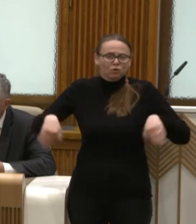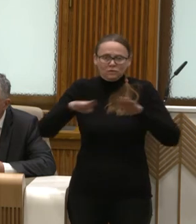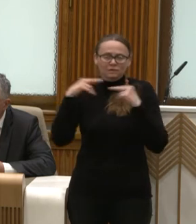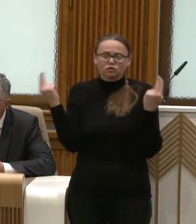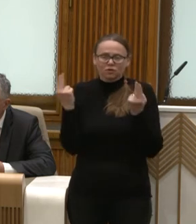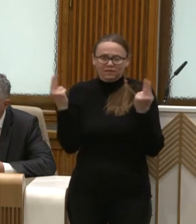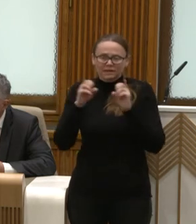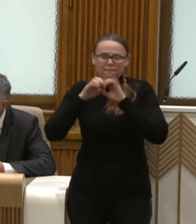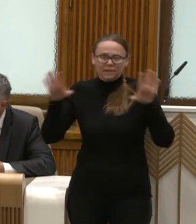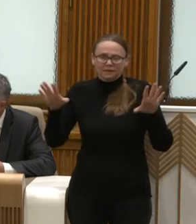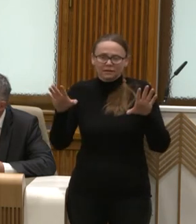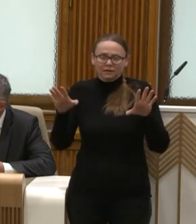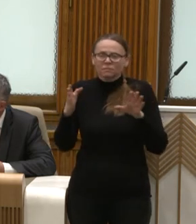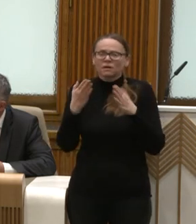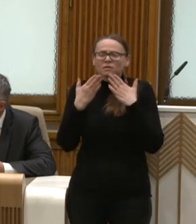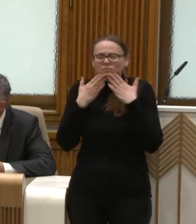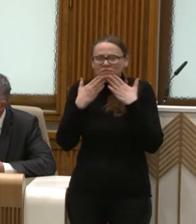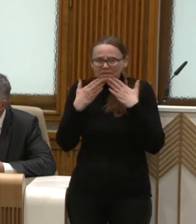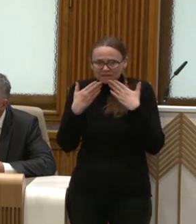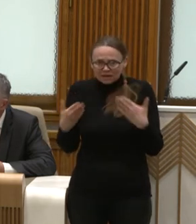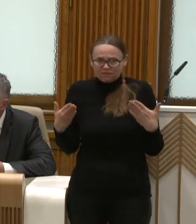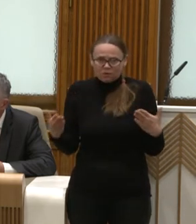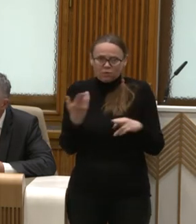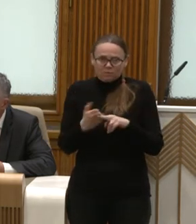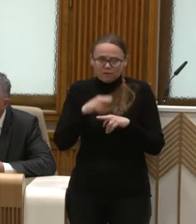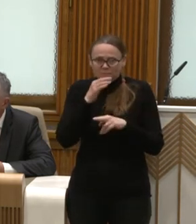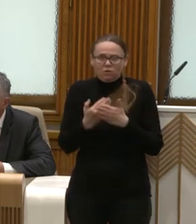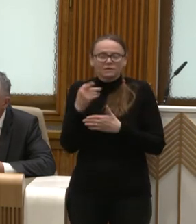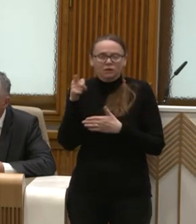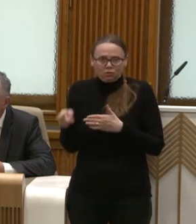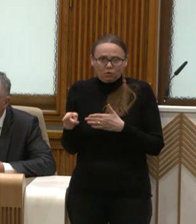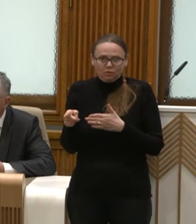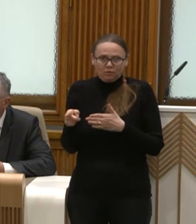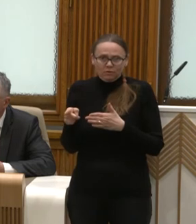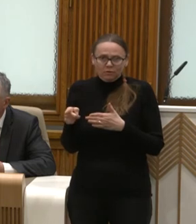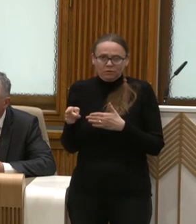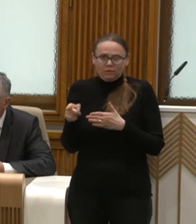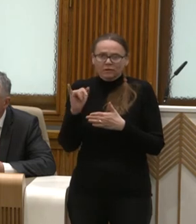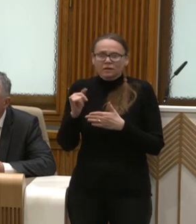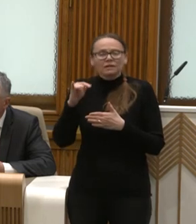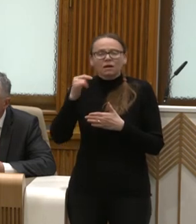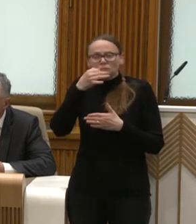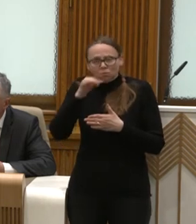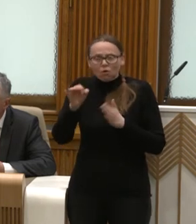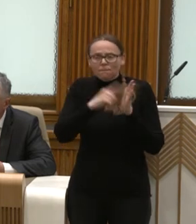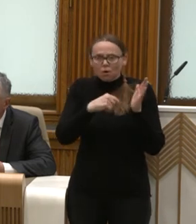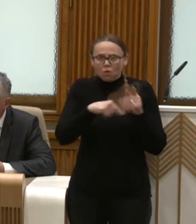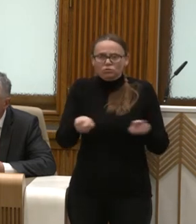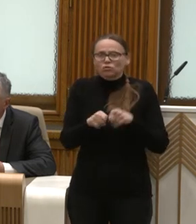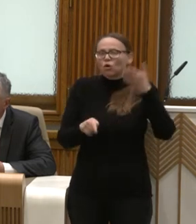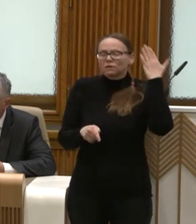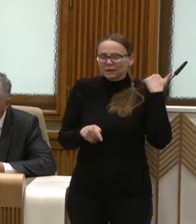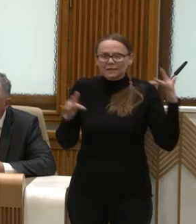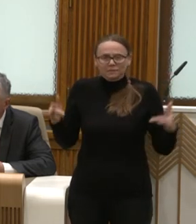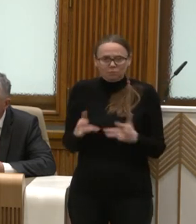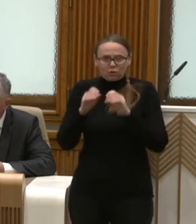se najprej zahvaljujemo za to, da bistveno bolj pogosto kot prej